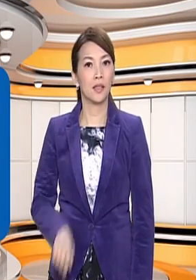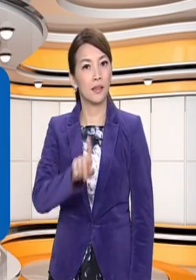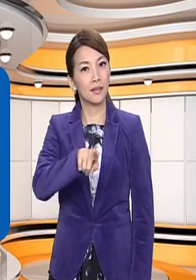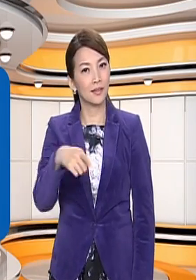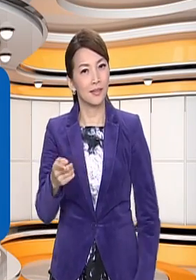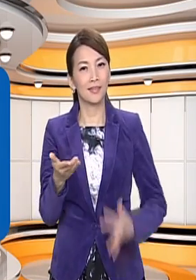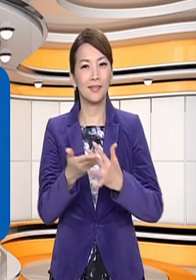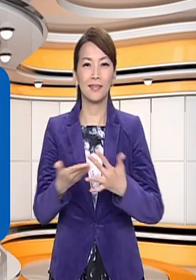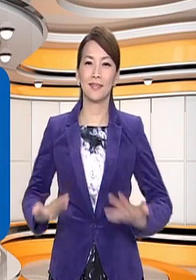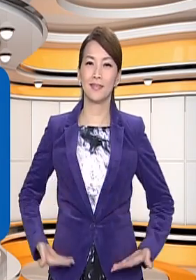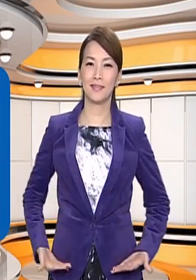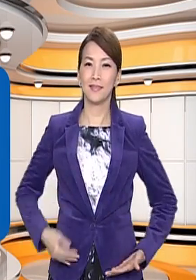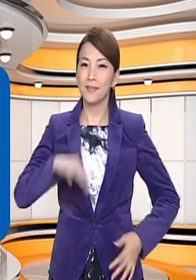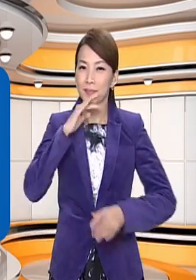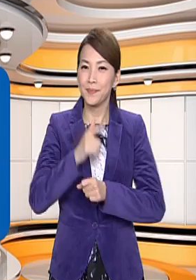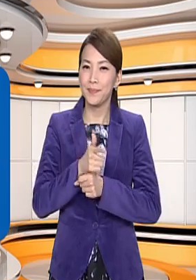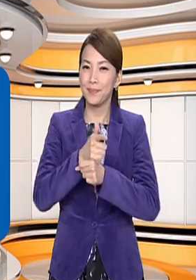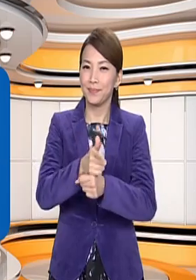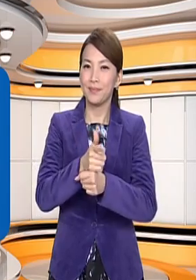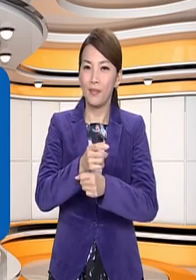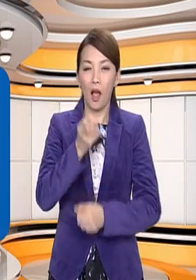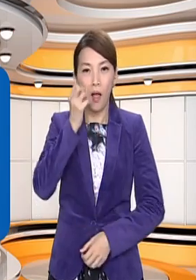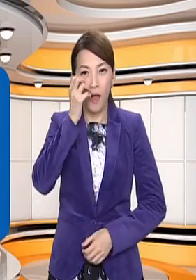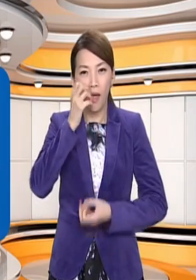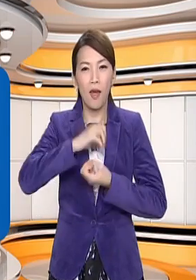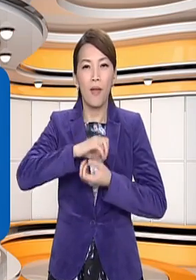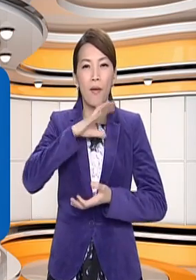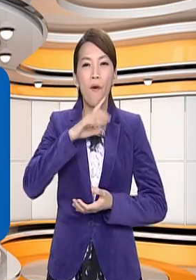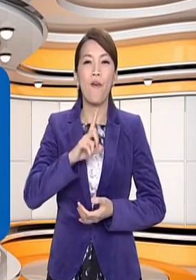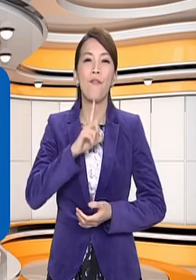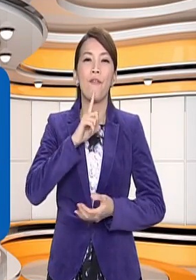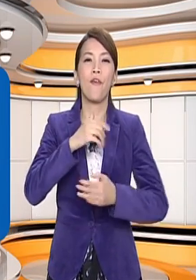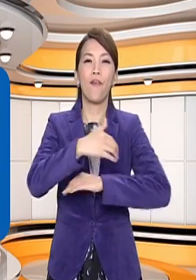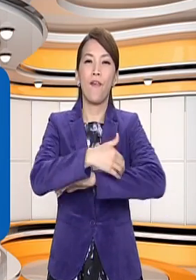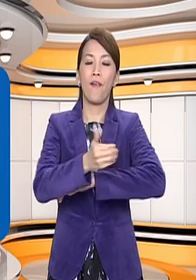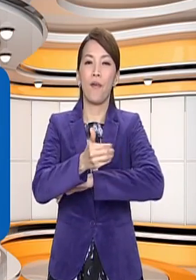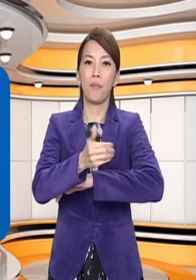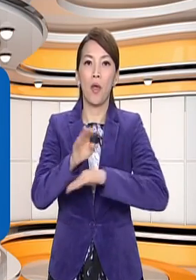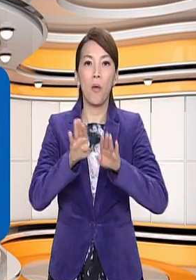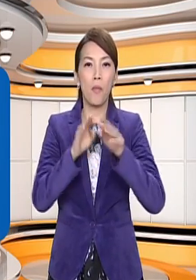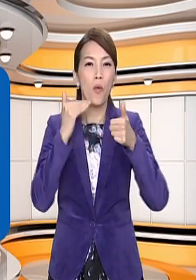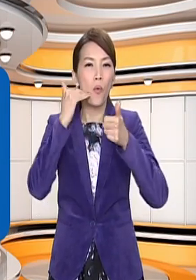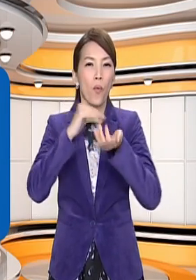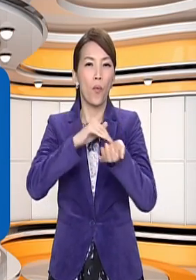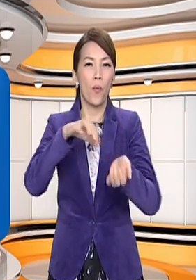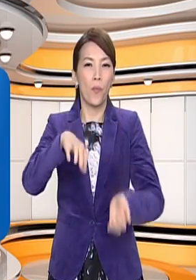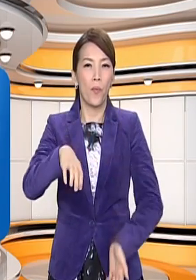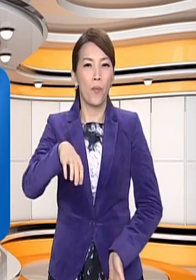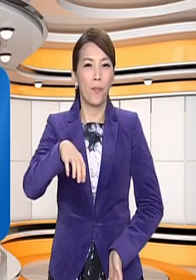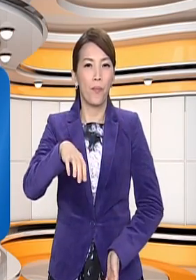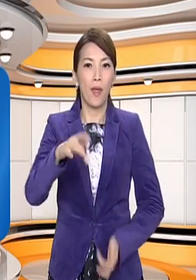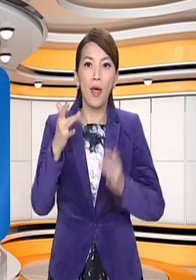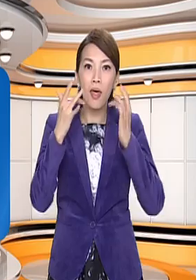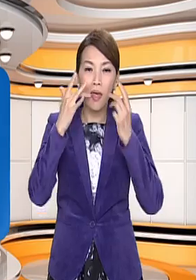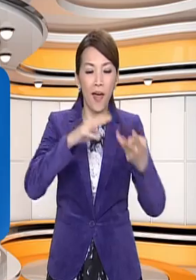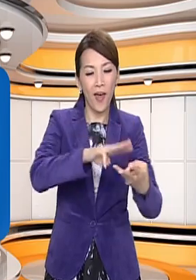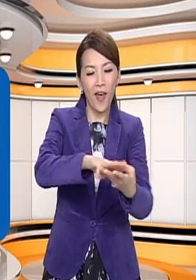学完手语，我们休息一下，稍后我们要来到花莲的寿丰门诺医院，这里有个常青菜